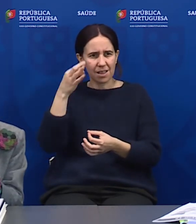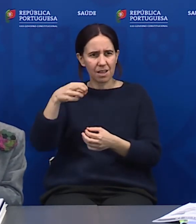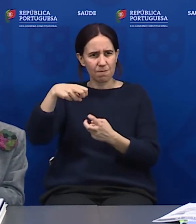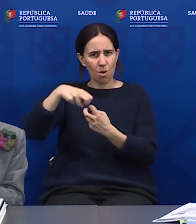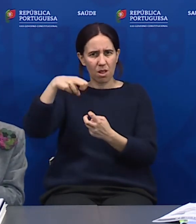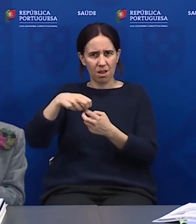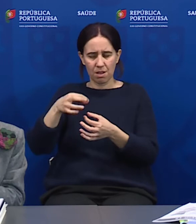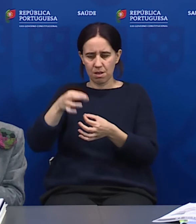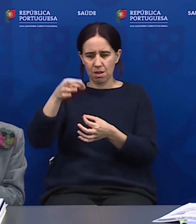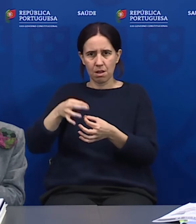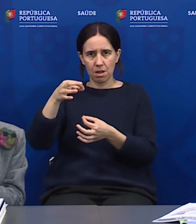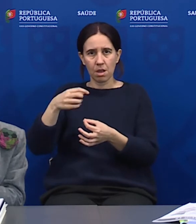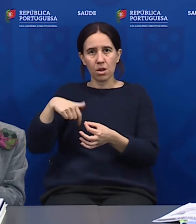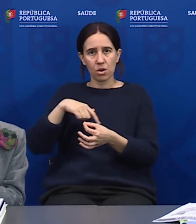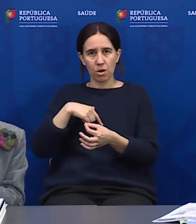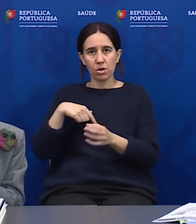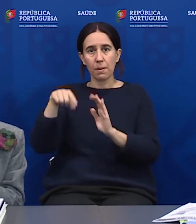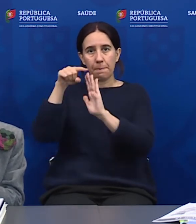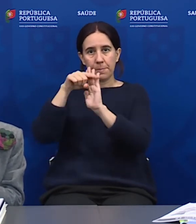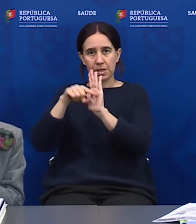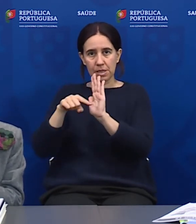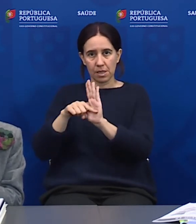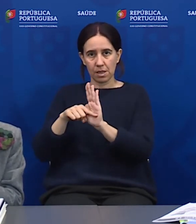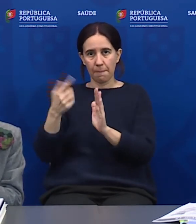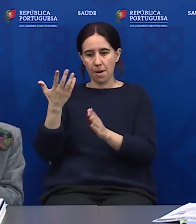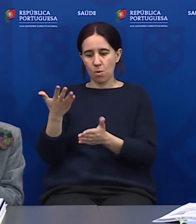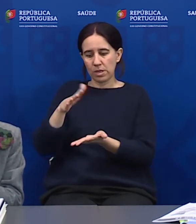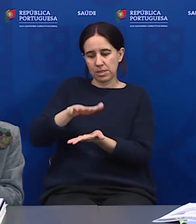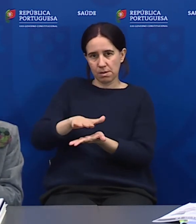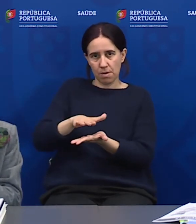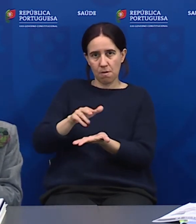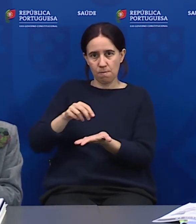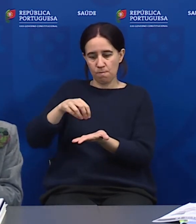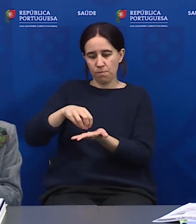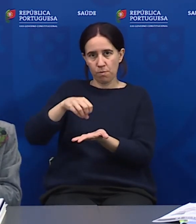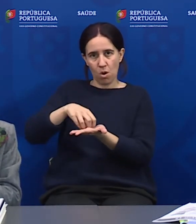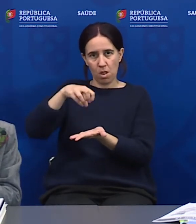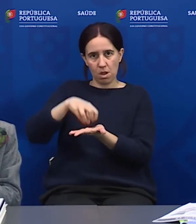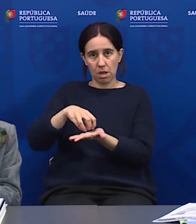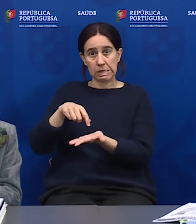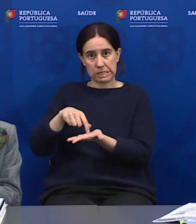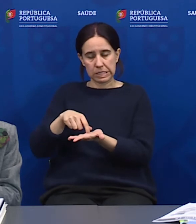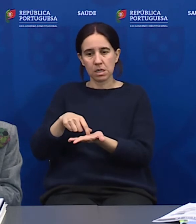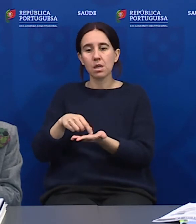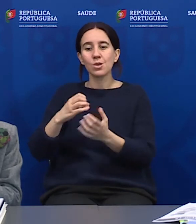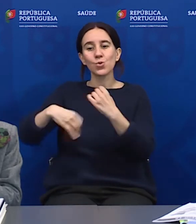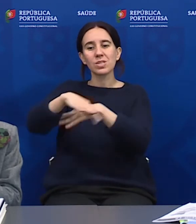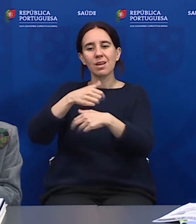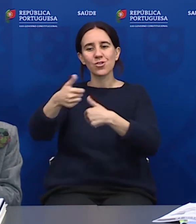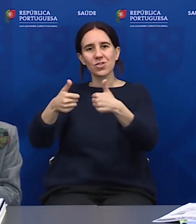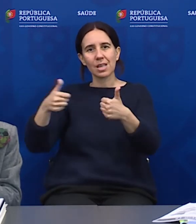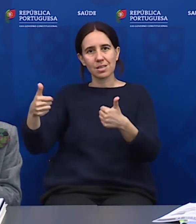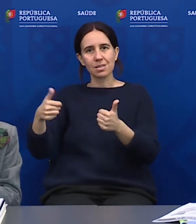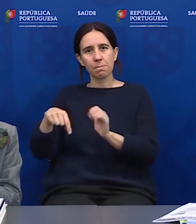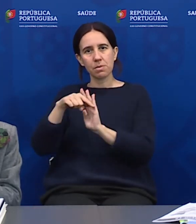aquele circuito, e nós estamos a pôr medidas, estamos a pôr uma mão em cima da mola. Estas medidas de distanciamento social somos